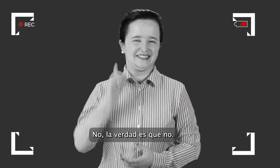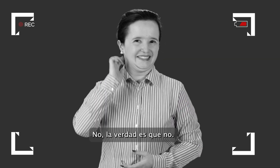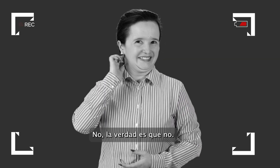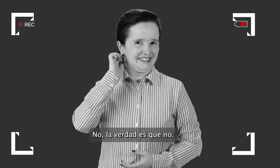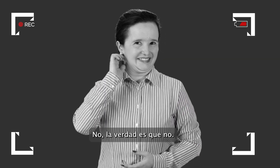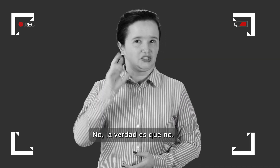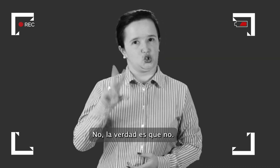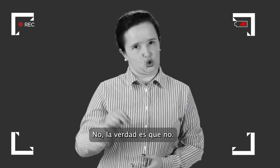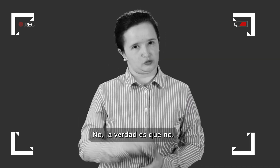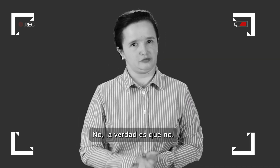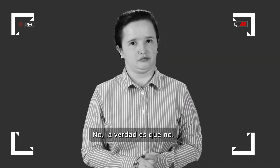No, la verdad es que no.